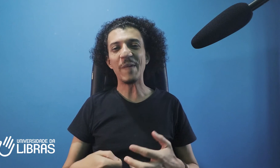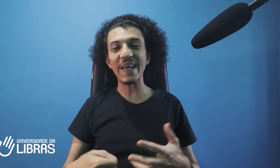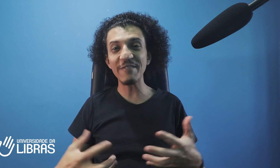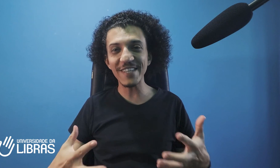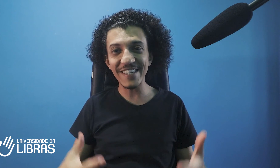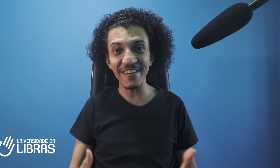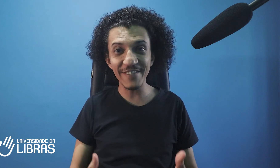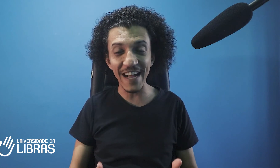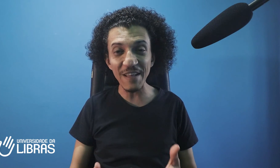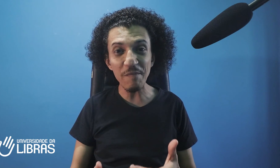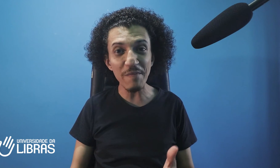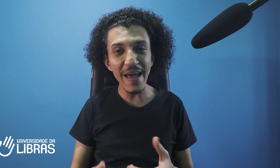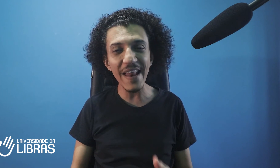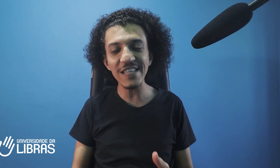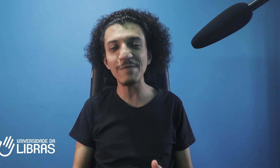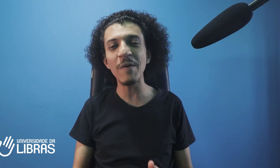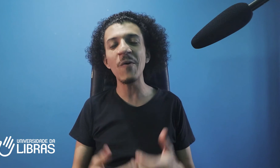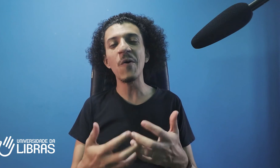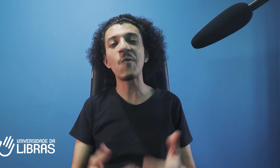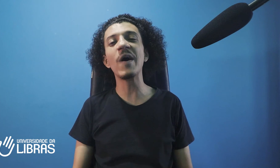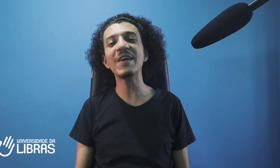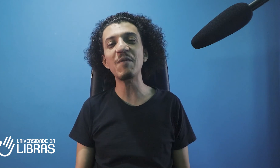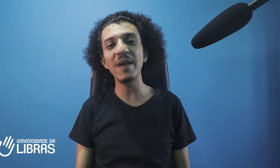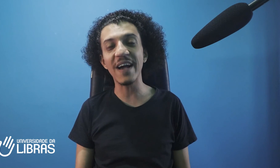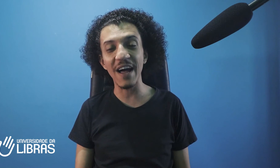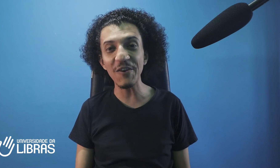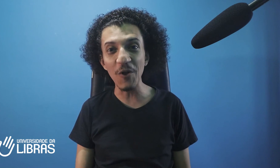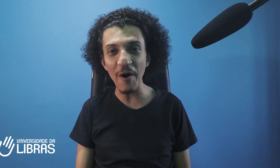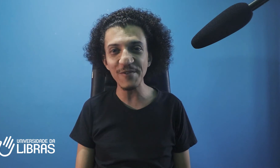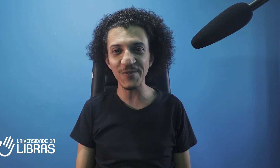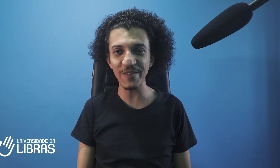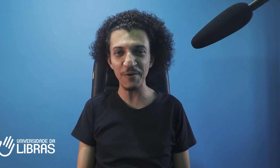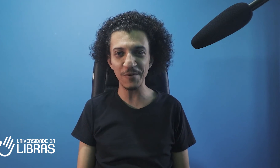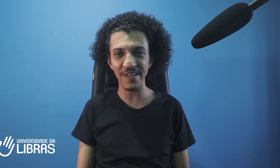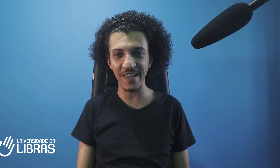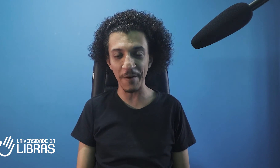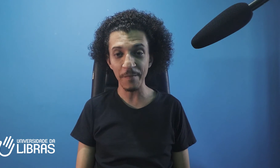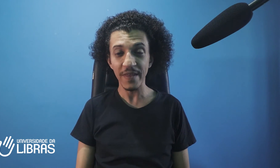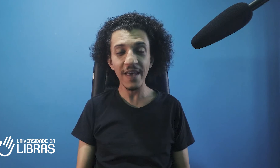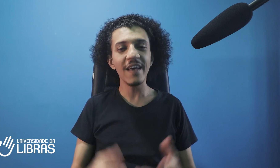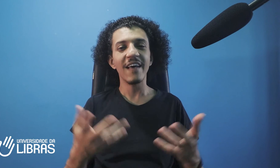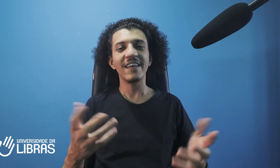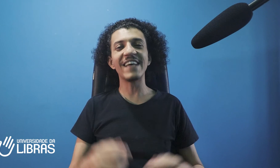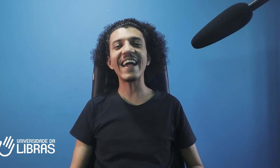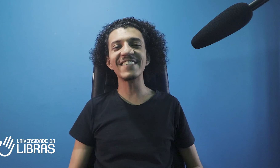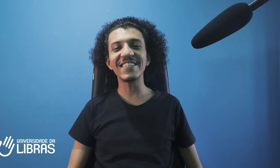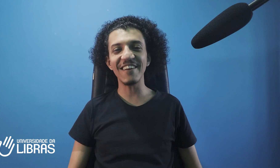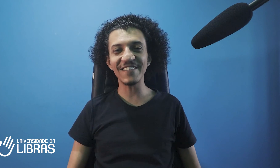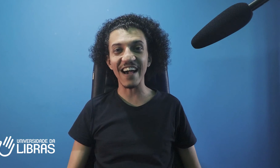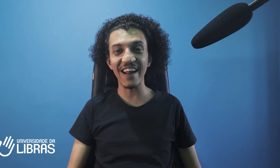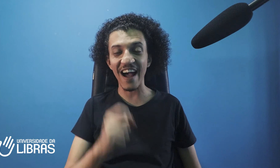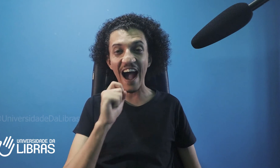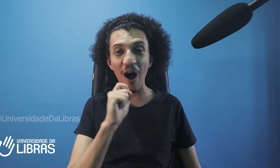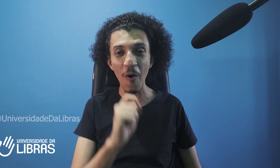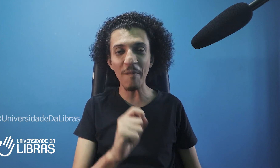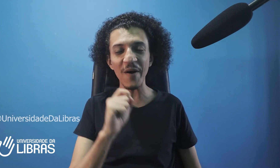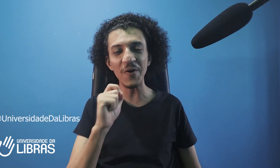para que você seja avisado em primeiríssimo Não quando eu publicar novos conteúdos aqui e segue a gente lá no